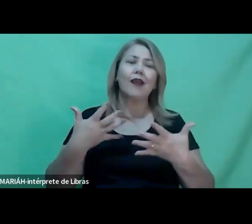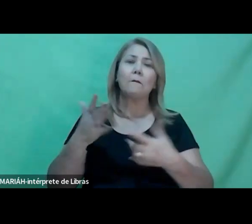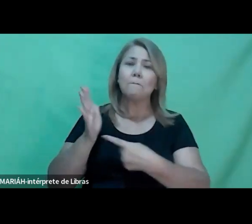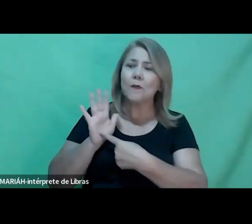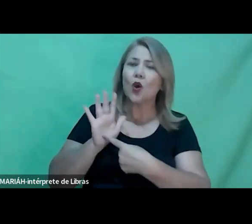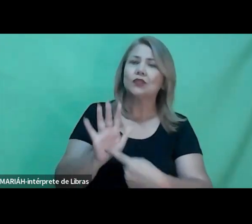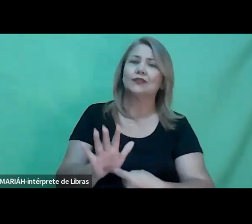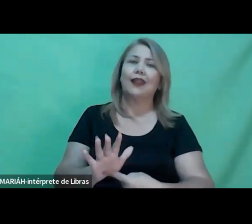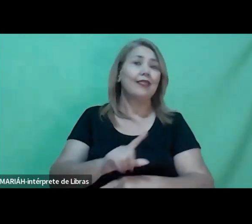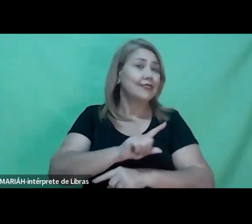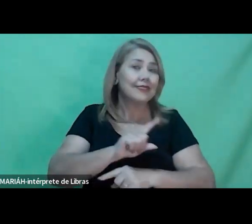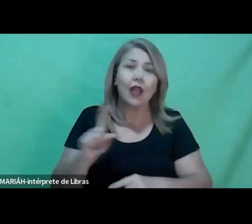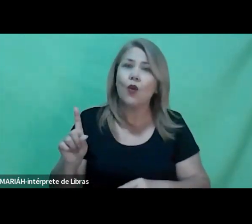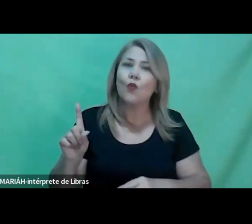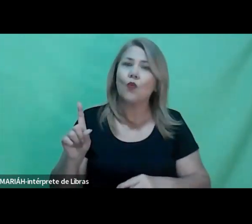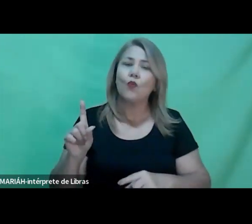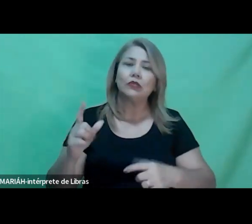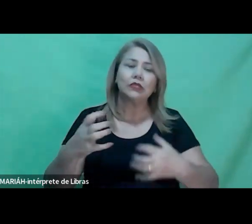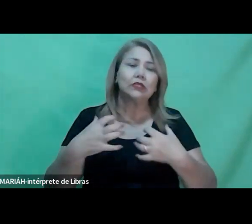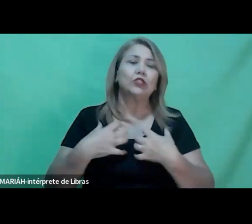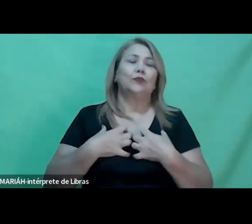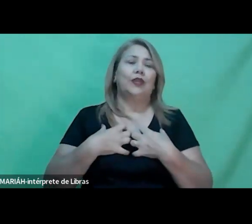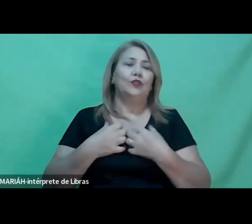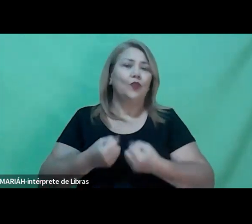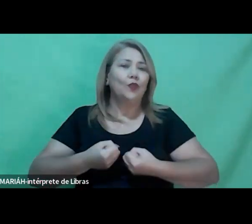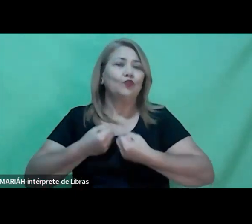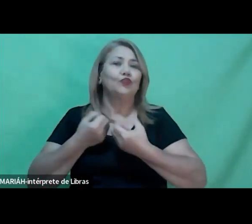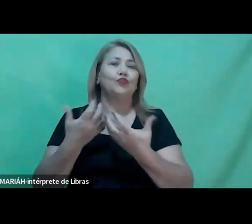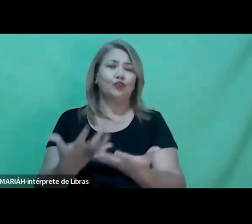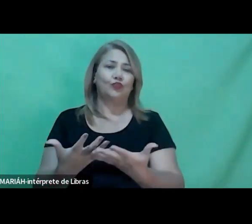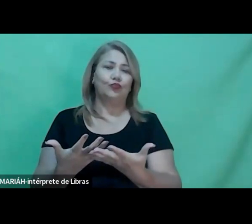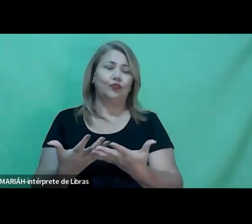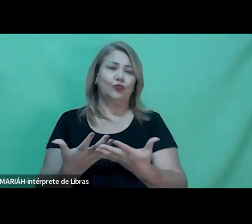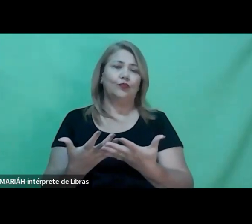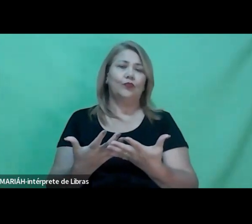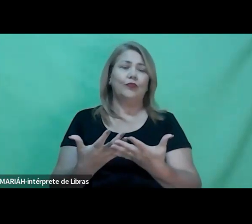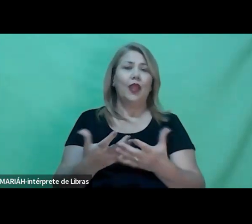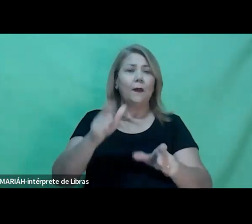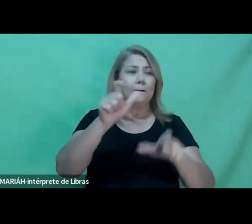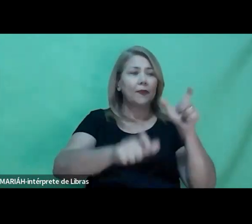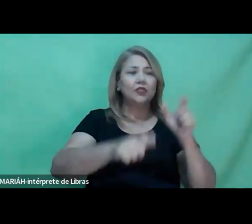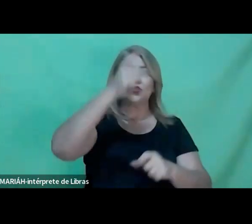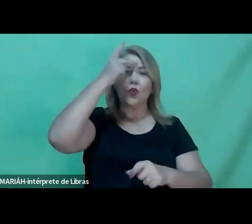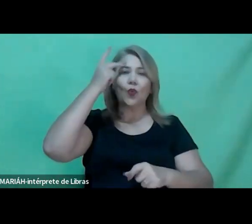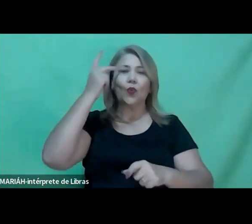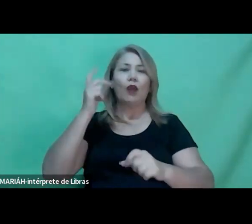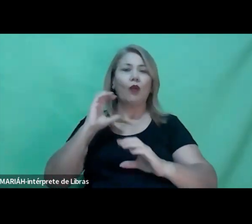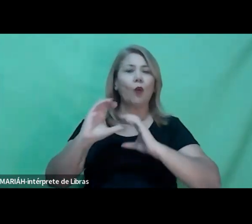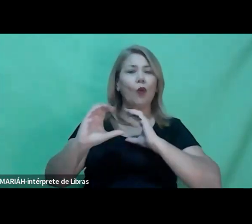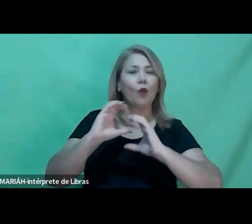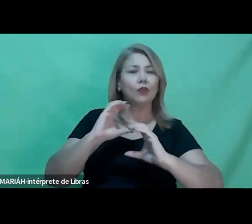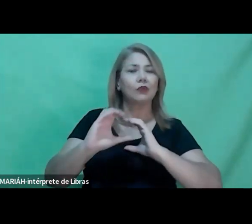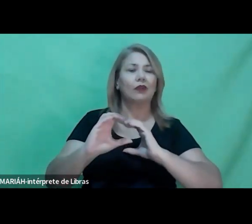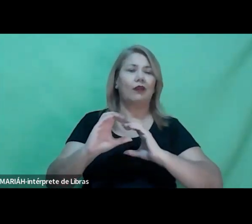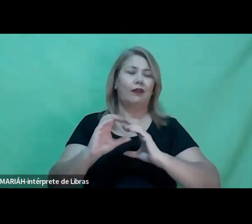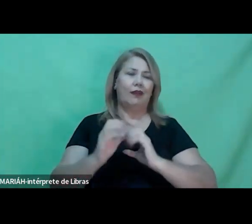expresiones que se perciben en quien está hablando tanto para transmitir los matices de la voz como para hacerle